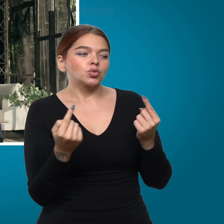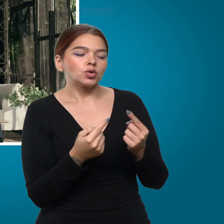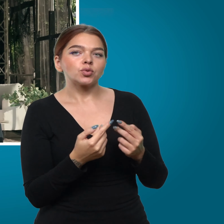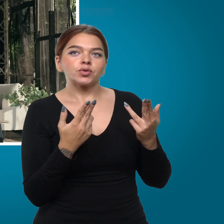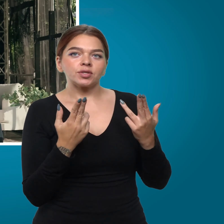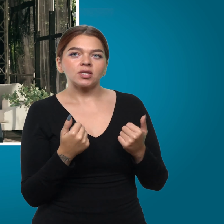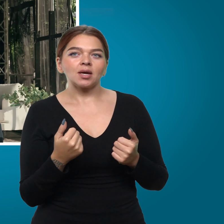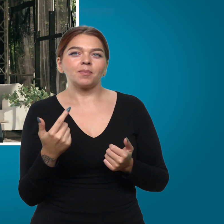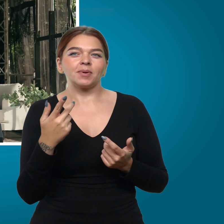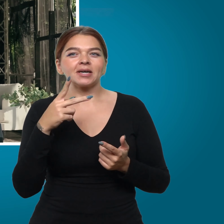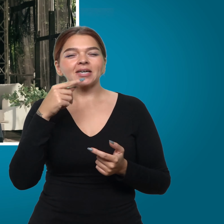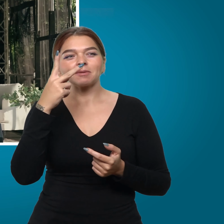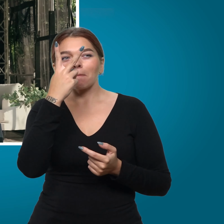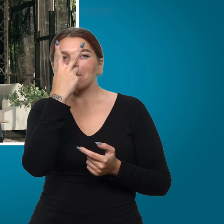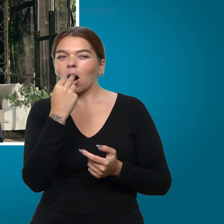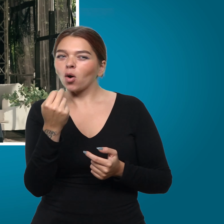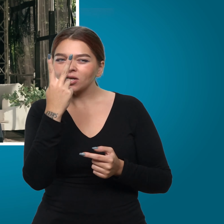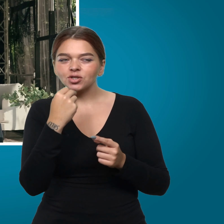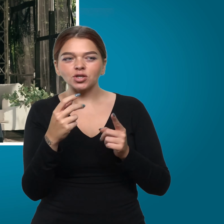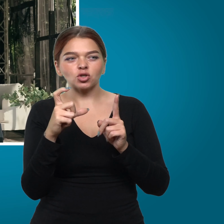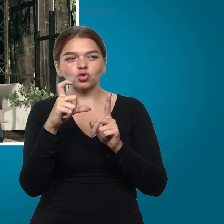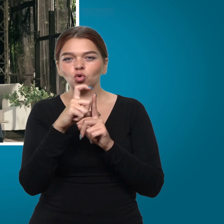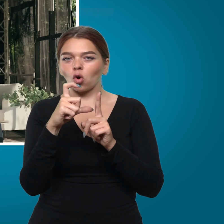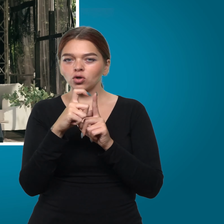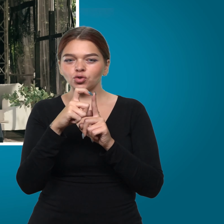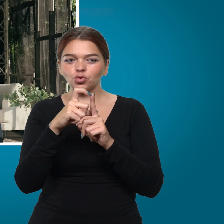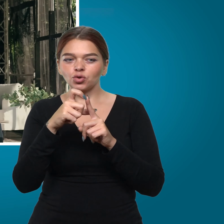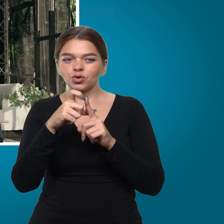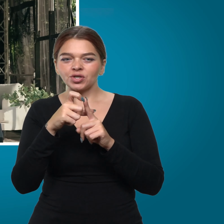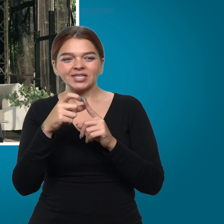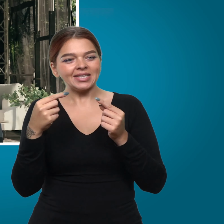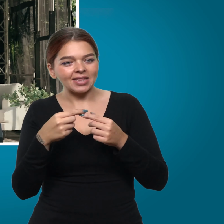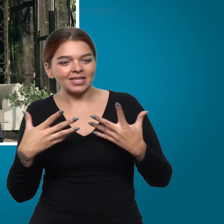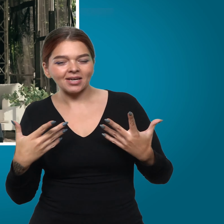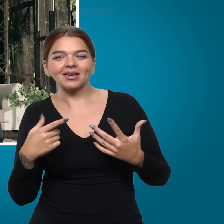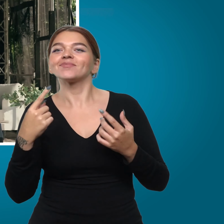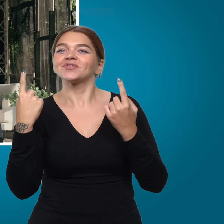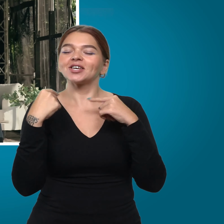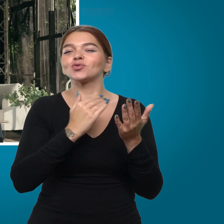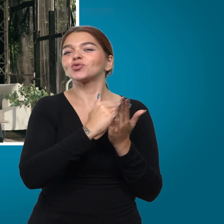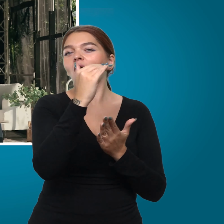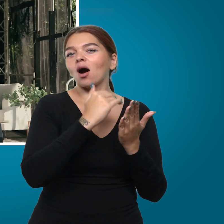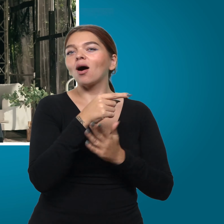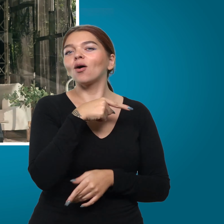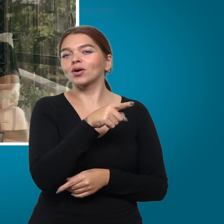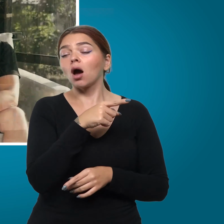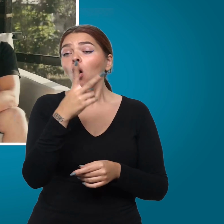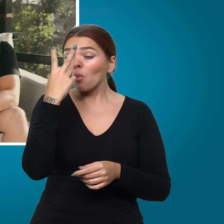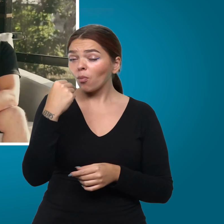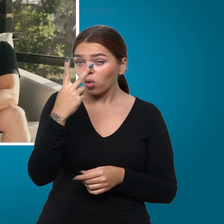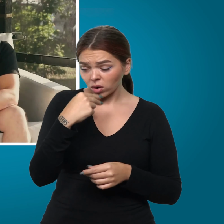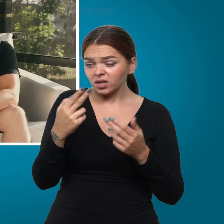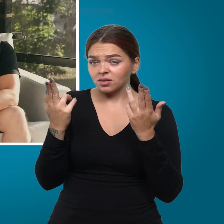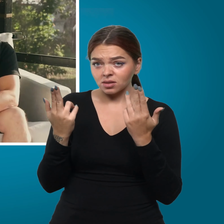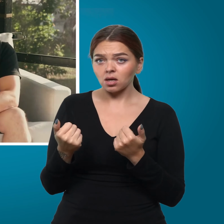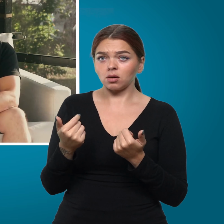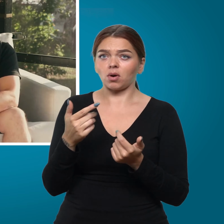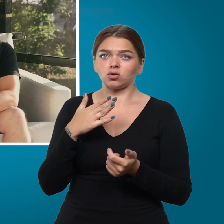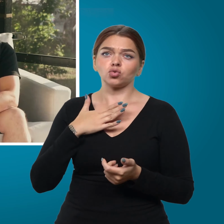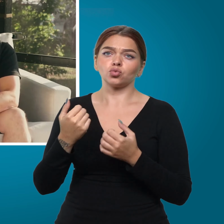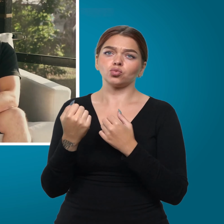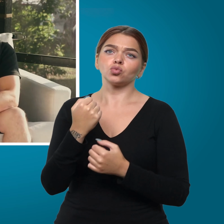Tai sąmoningai buvo siekta, ar galbūt čia net ir redaktoriaus kažkoks tai pirštas yra? Šiaip iš tikrųjų irgi pripažinsiu, kad nei iš vieno